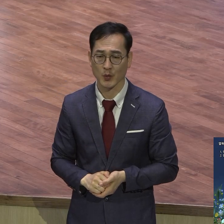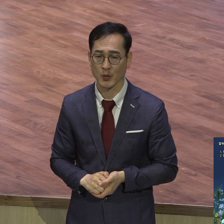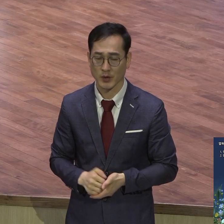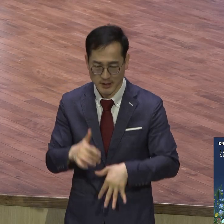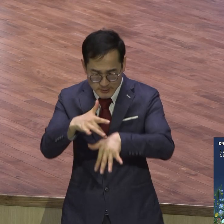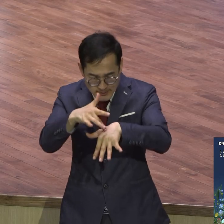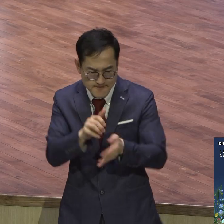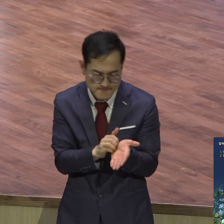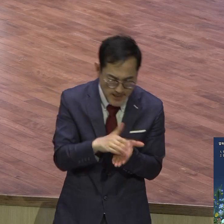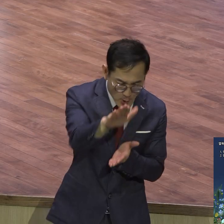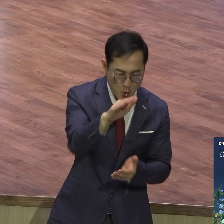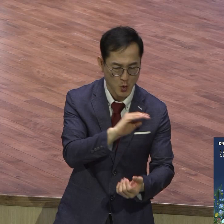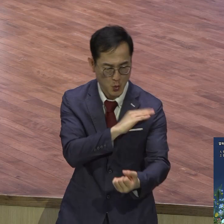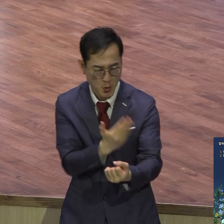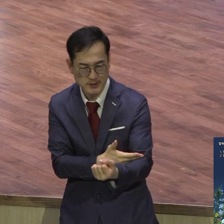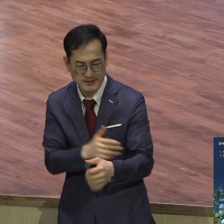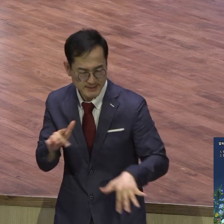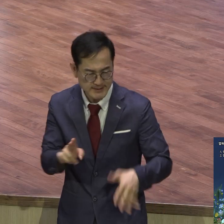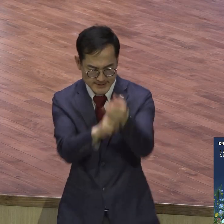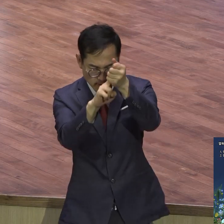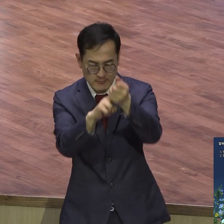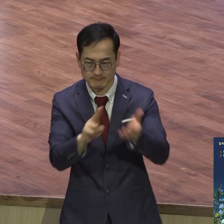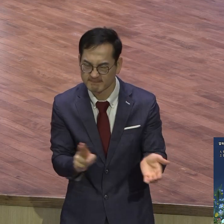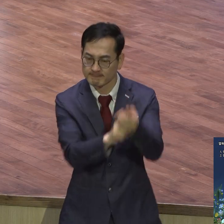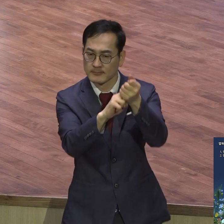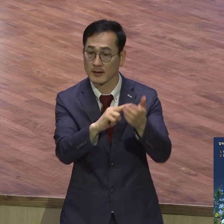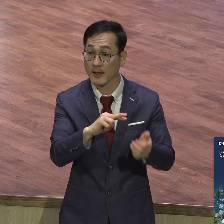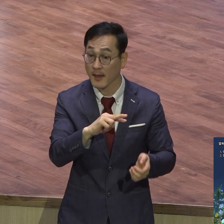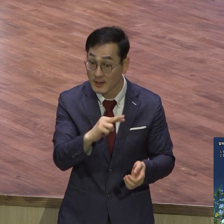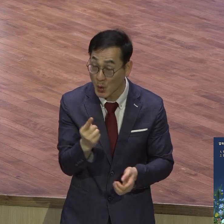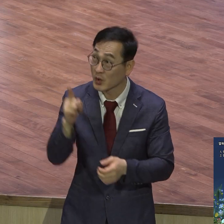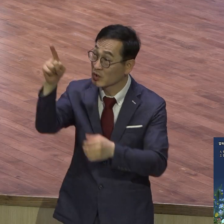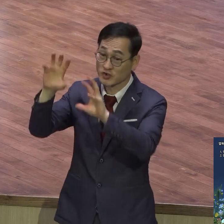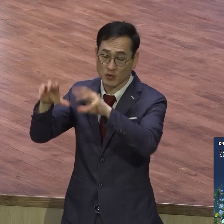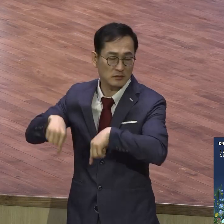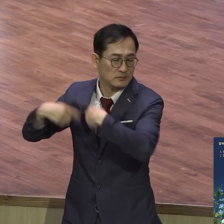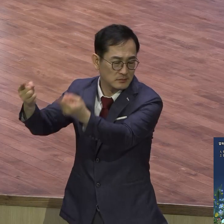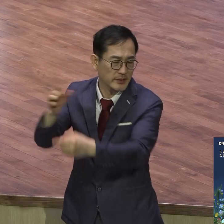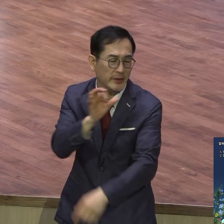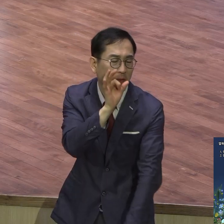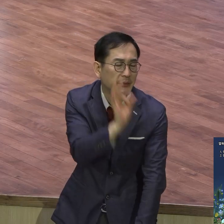쫓아내고 권능을 행하다 할지라도 천국에 못 들어간다 그랬어요.